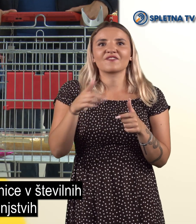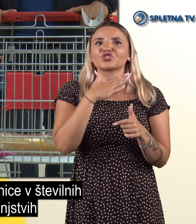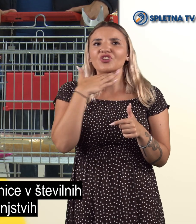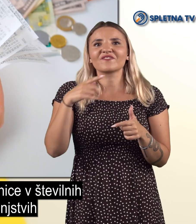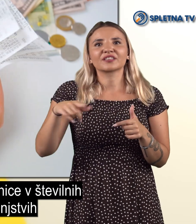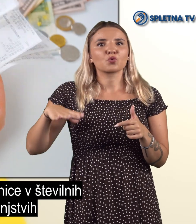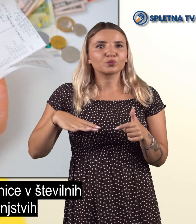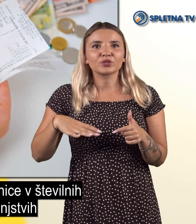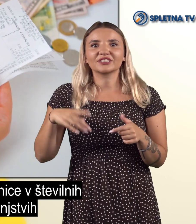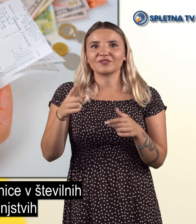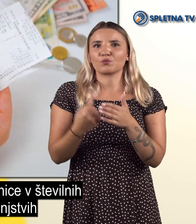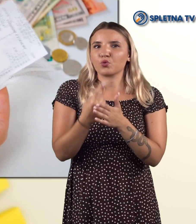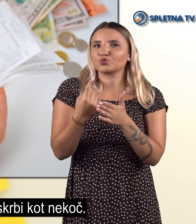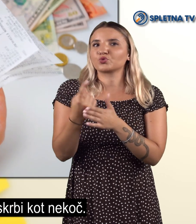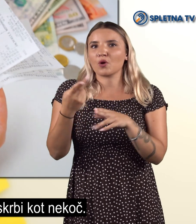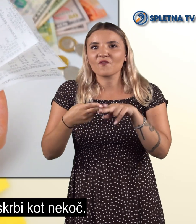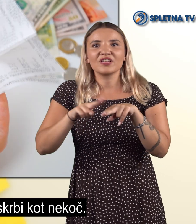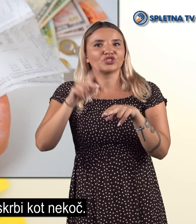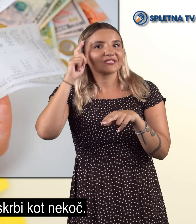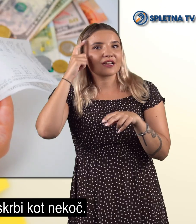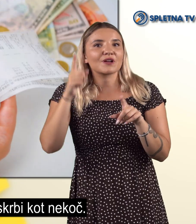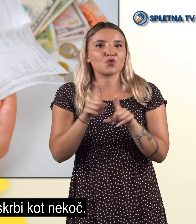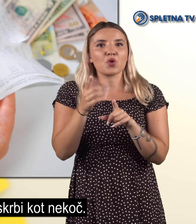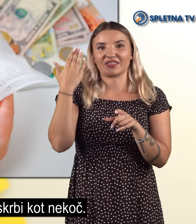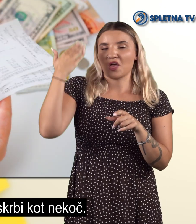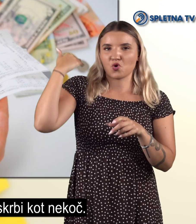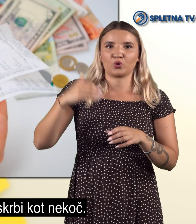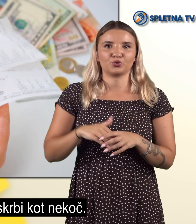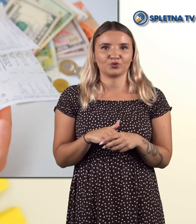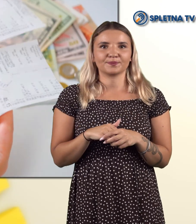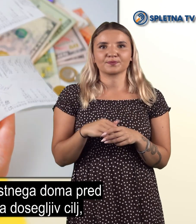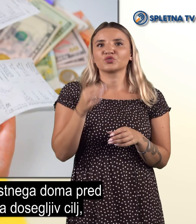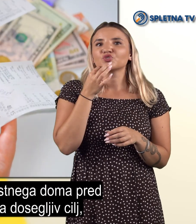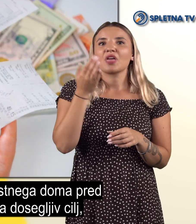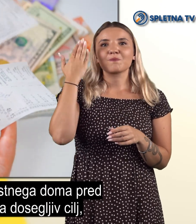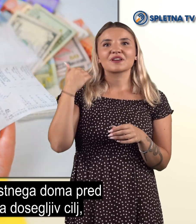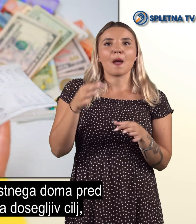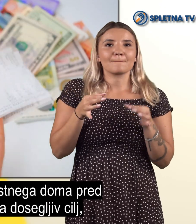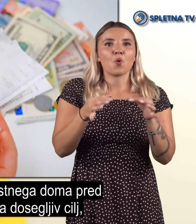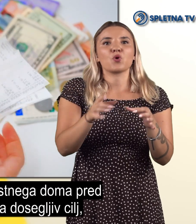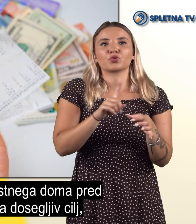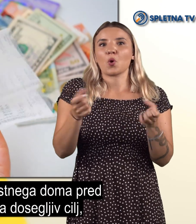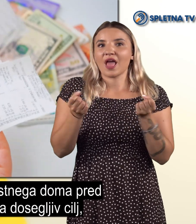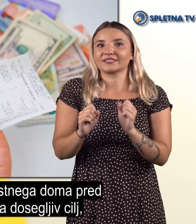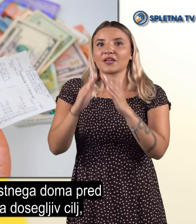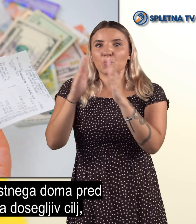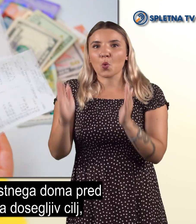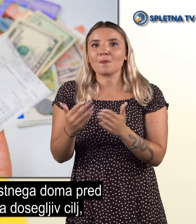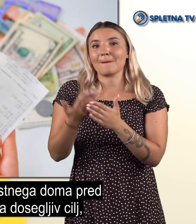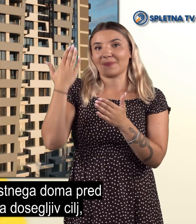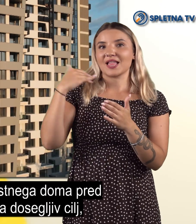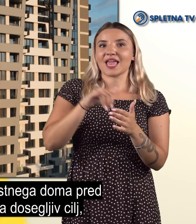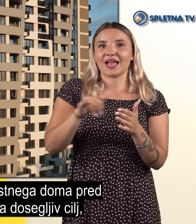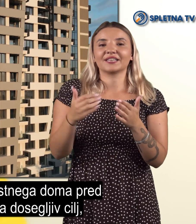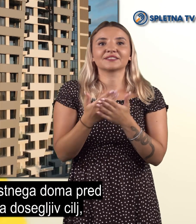v številnih gospodinjstvih povzročajo več skrbi kot nekoč. Če je bila pot do lastnega doma pred leti za